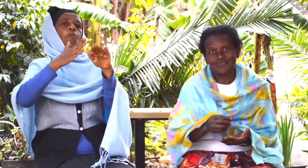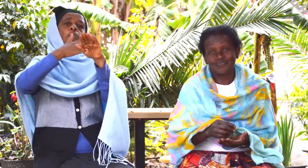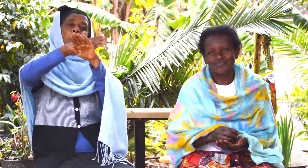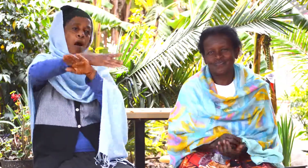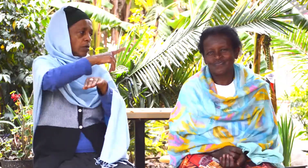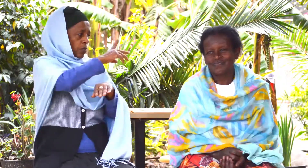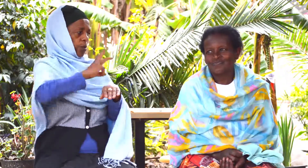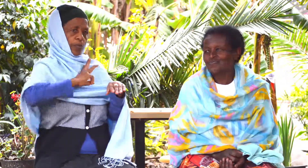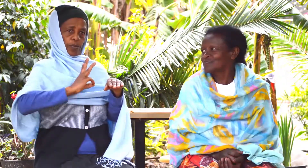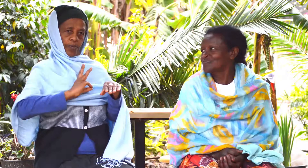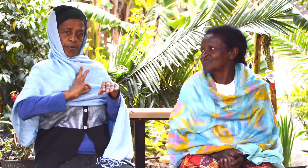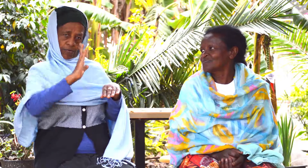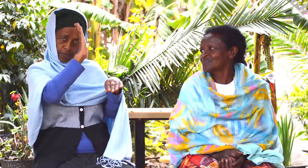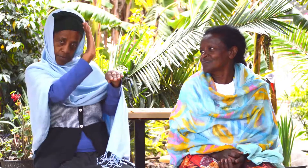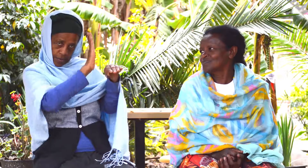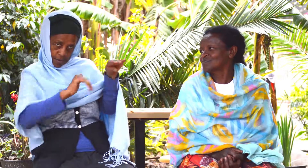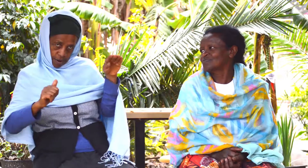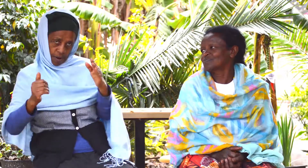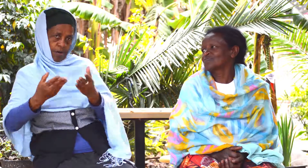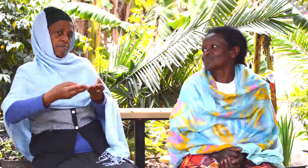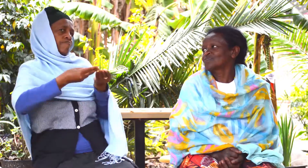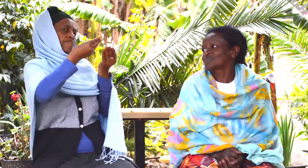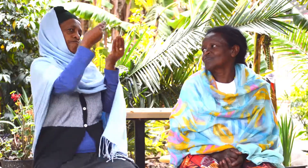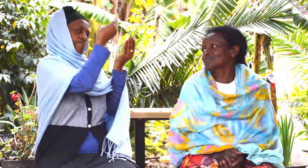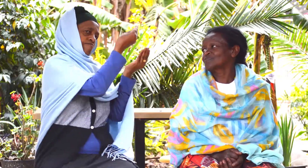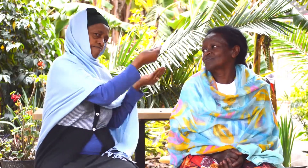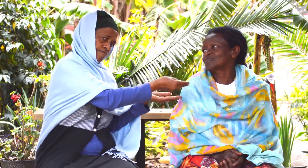Wagayo and she shows to her. ፎቶዎቹን ትሰጣት ነበር።